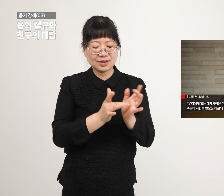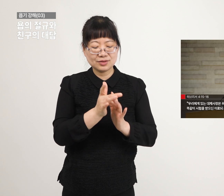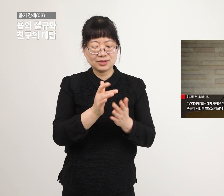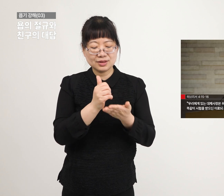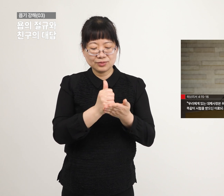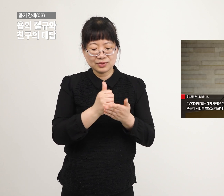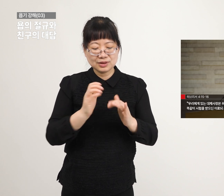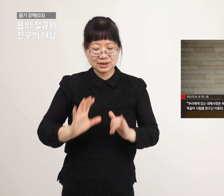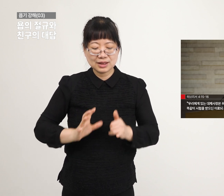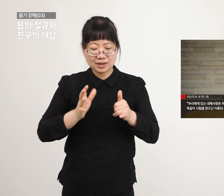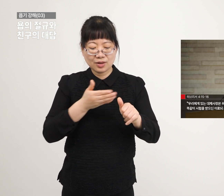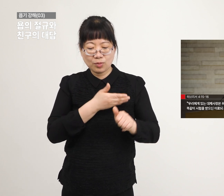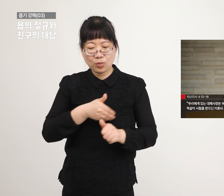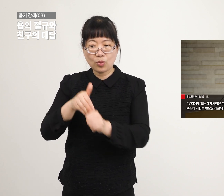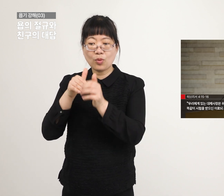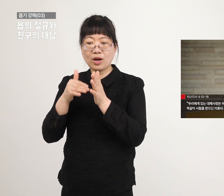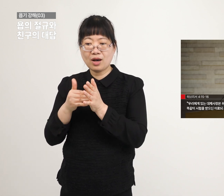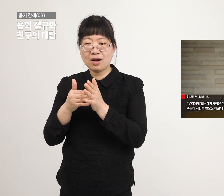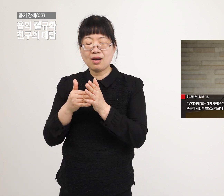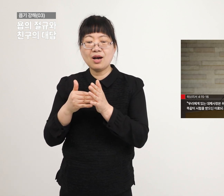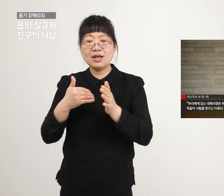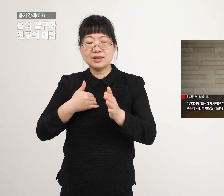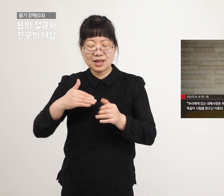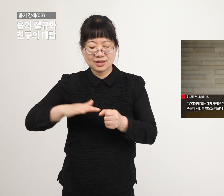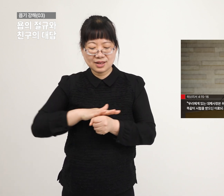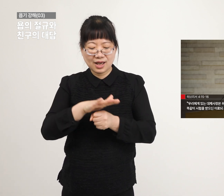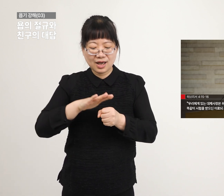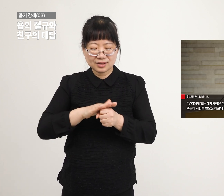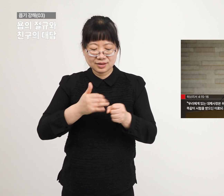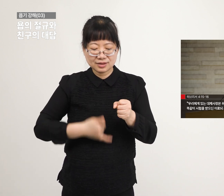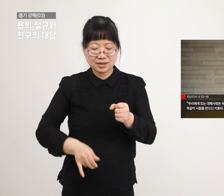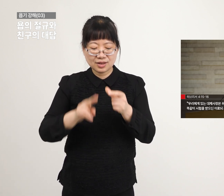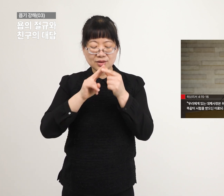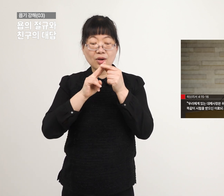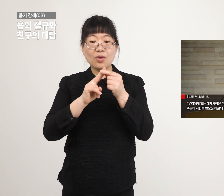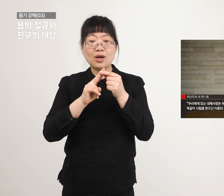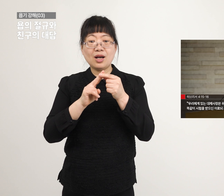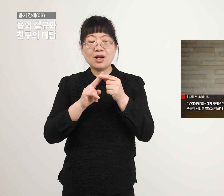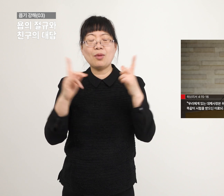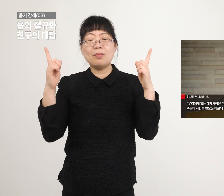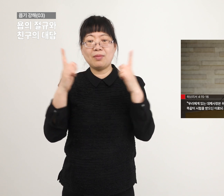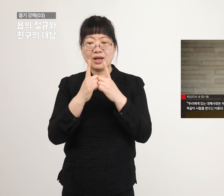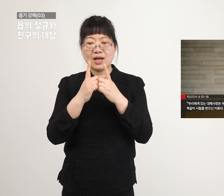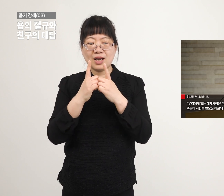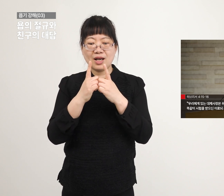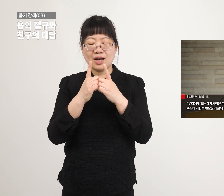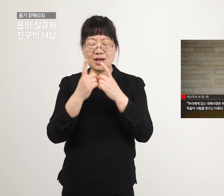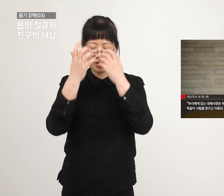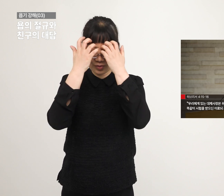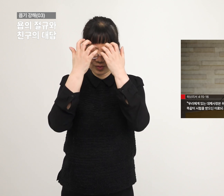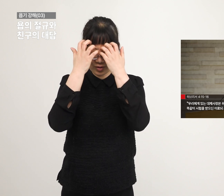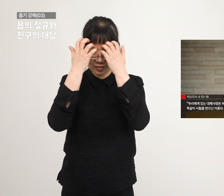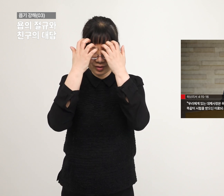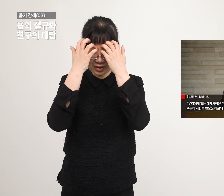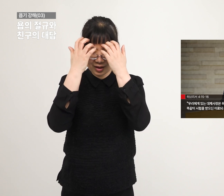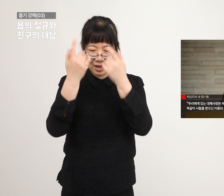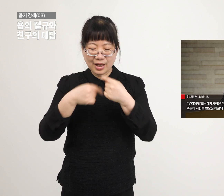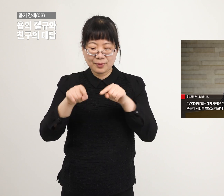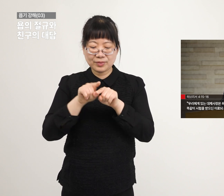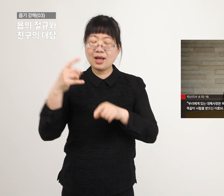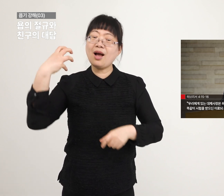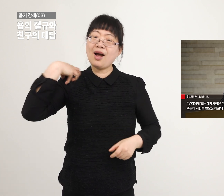땅에 보내시어 그 내 사랑하는 자녀와 만나 있는 그 고통을 함께